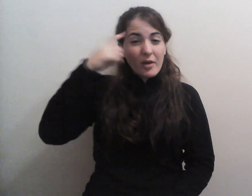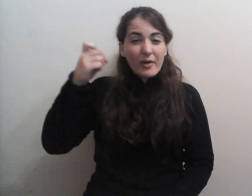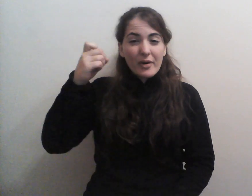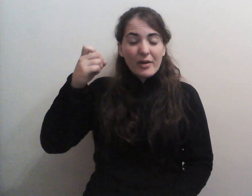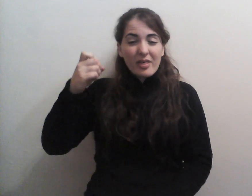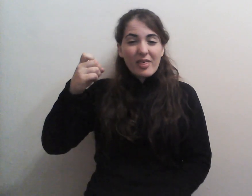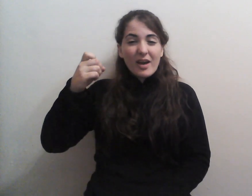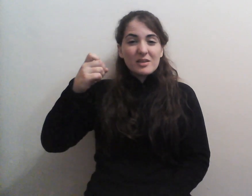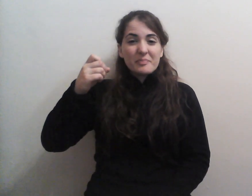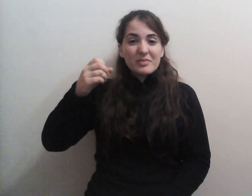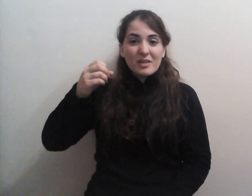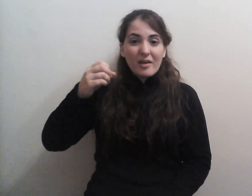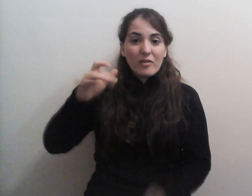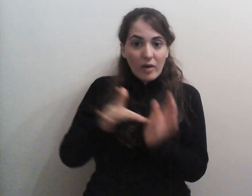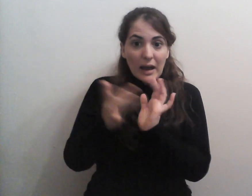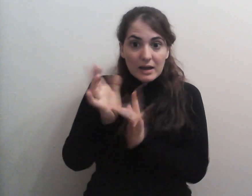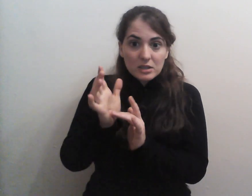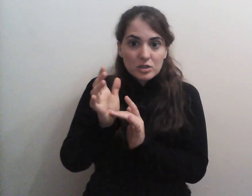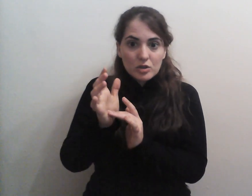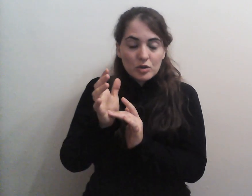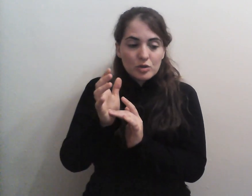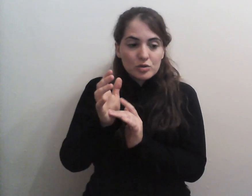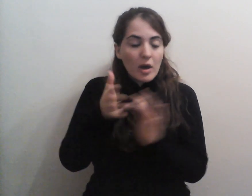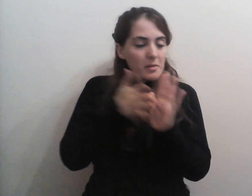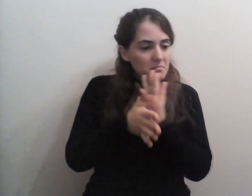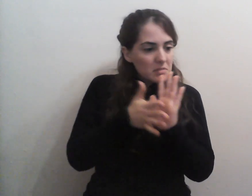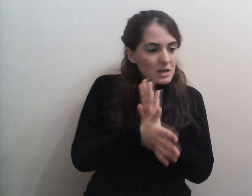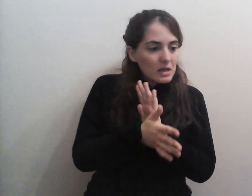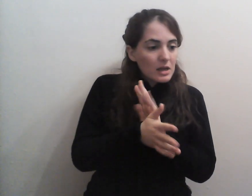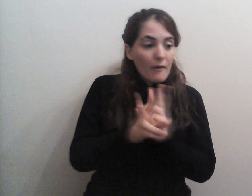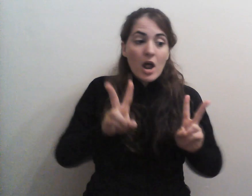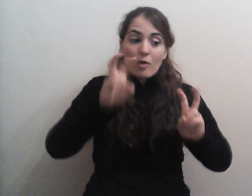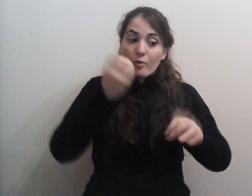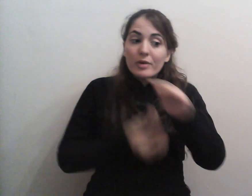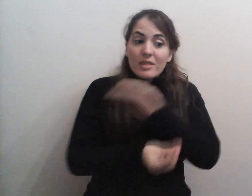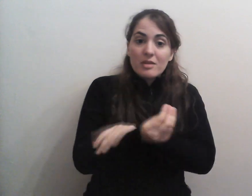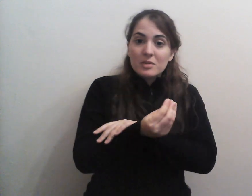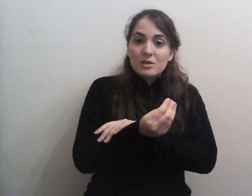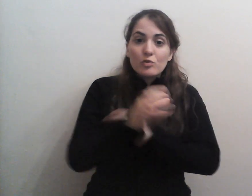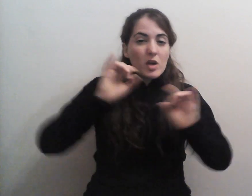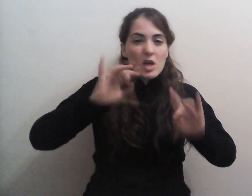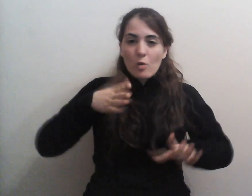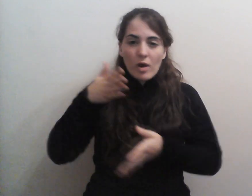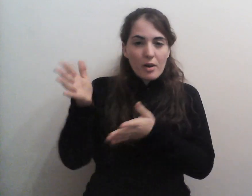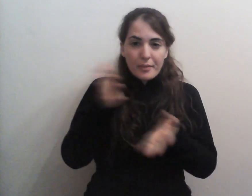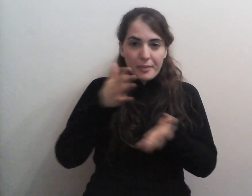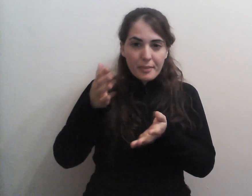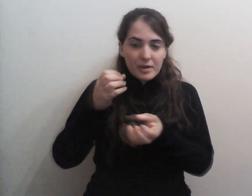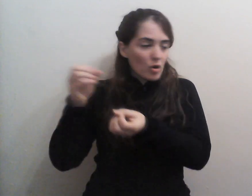al viento. Mira, todo el que es nacido de nuevo es como el viento, que sopla de donde no sabemos y va donde no sabemos, pero